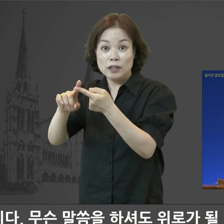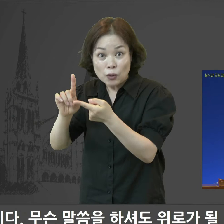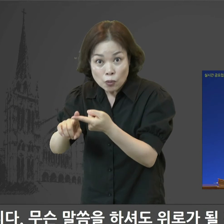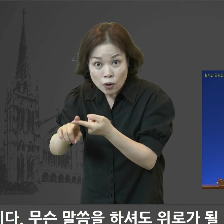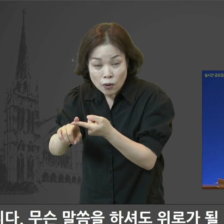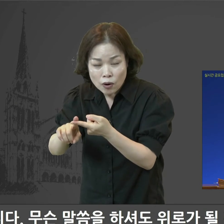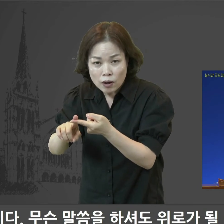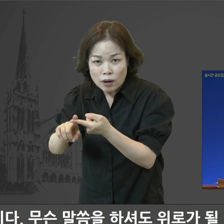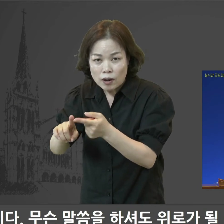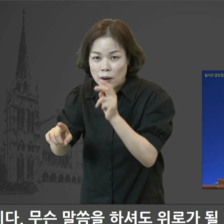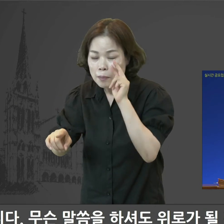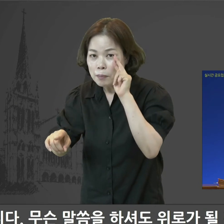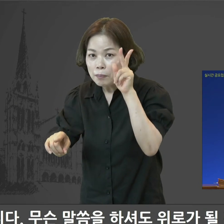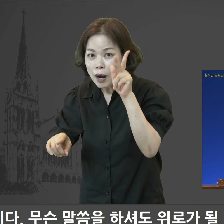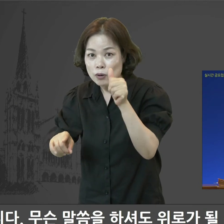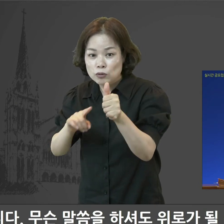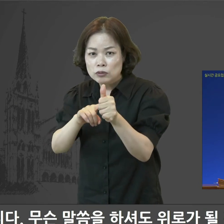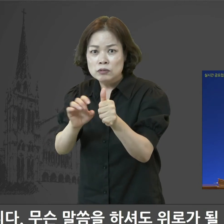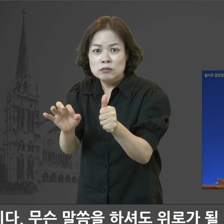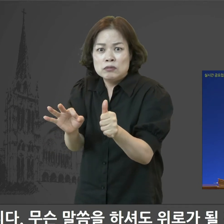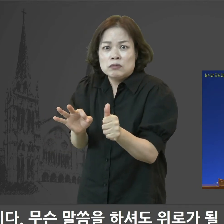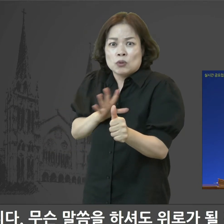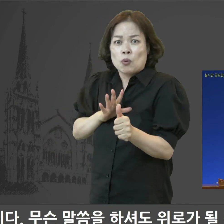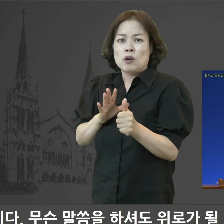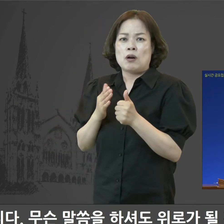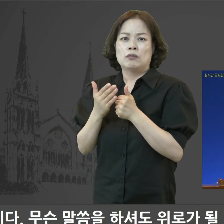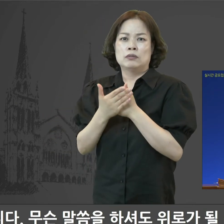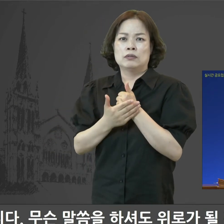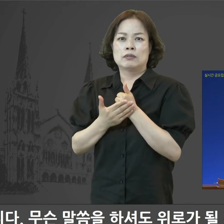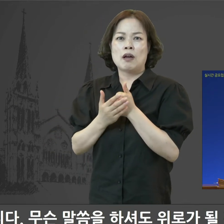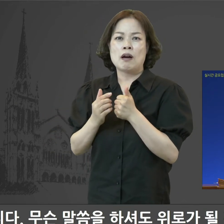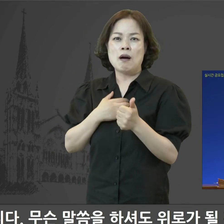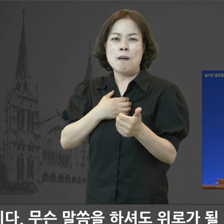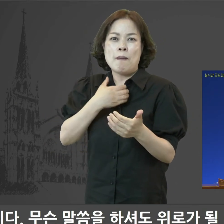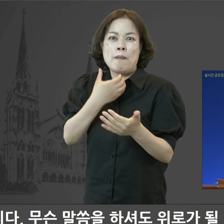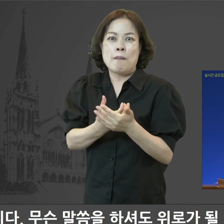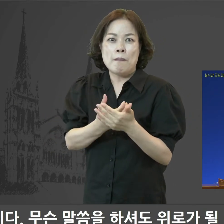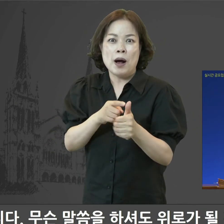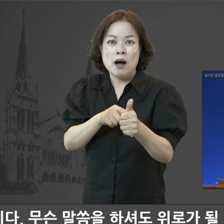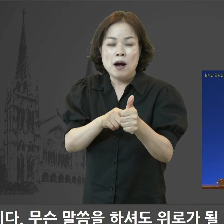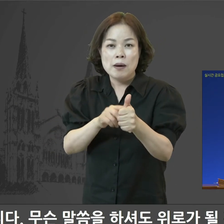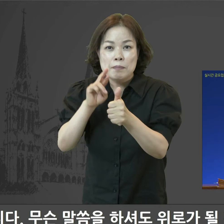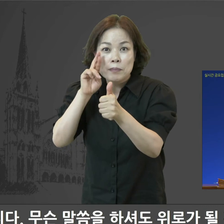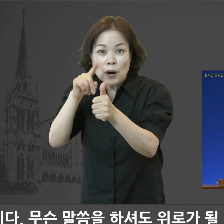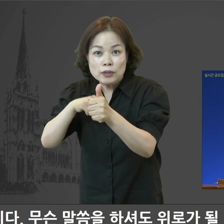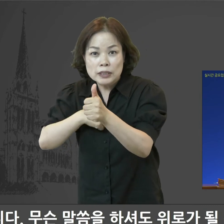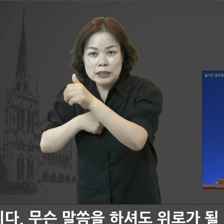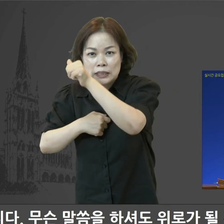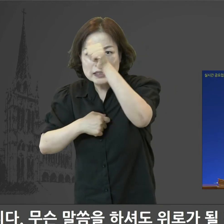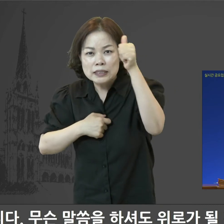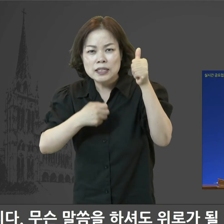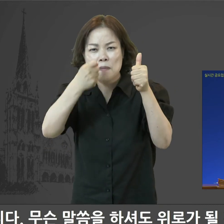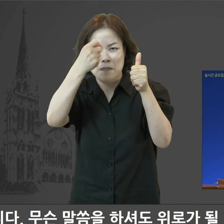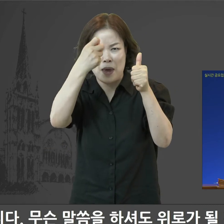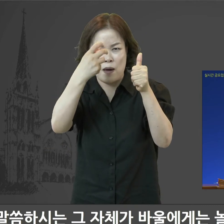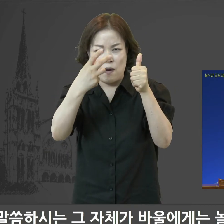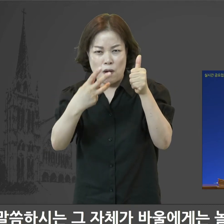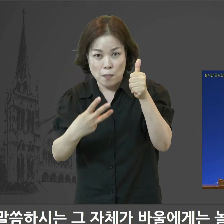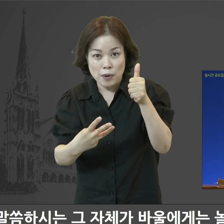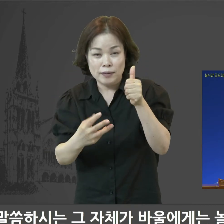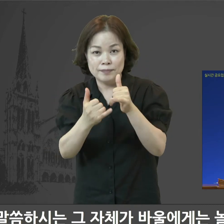바울에게는 놀라운 은혜였던 것이죠. 이런 일들을 바울은 자기 인생에 몇 번을